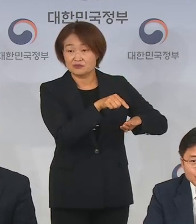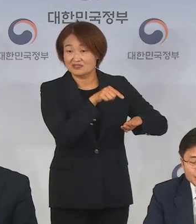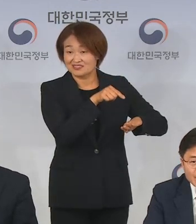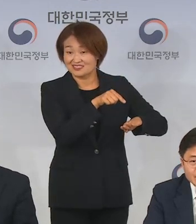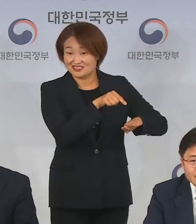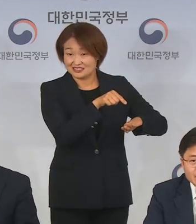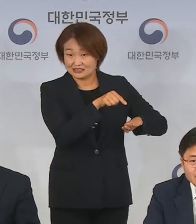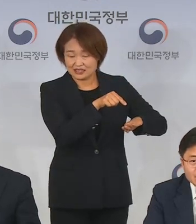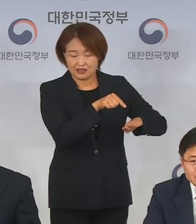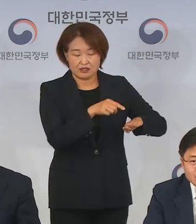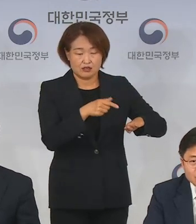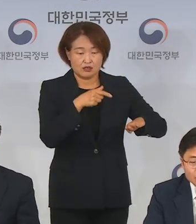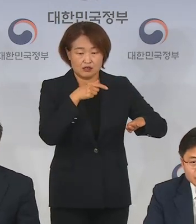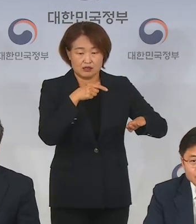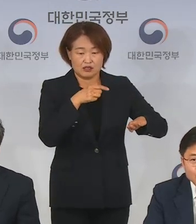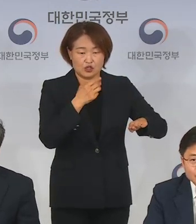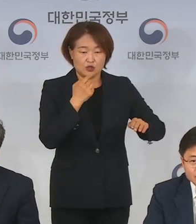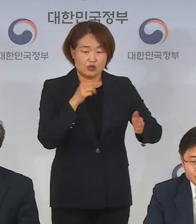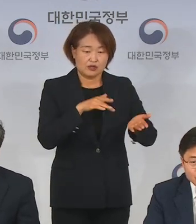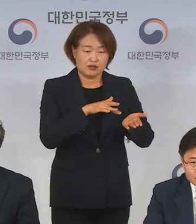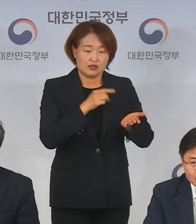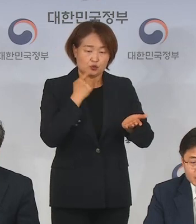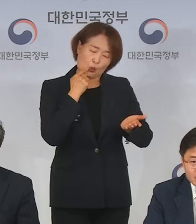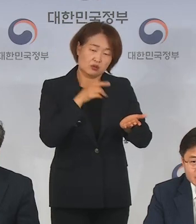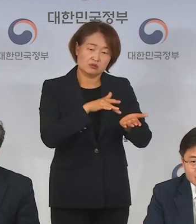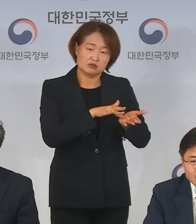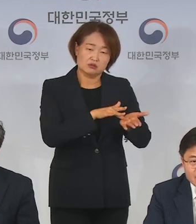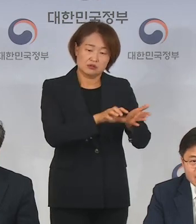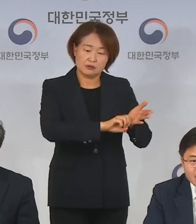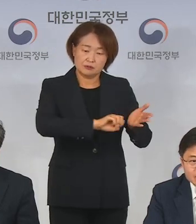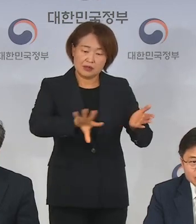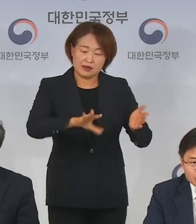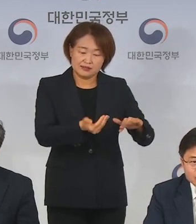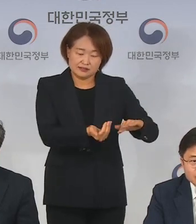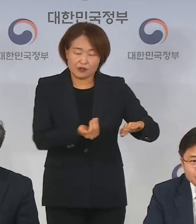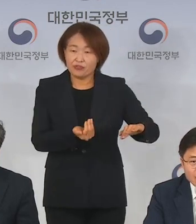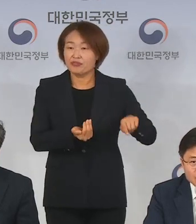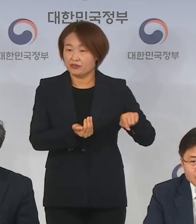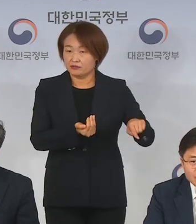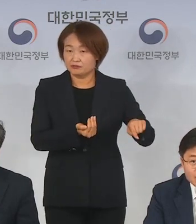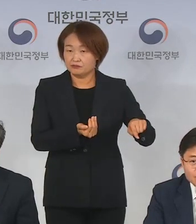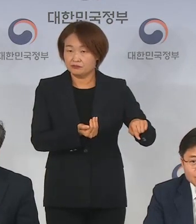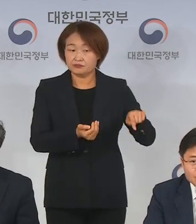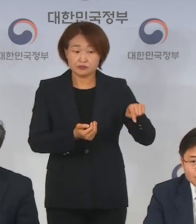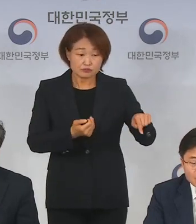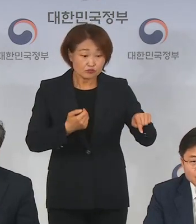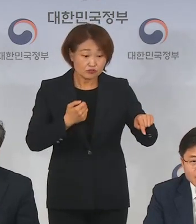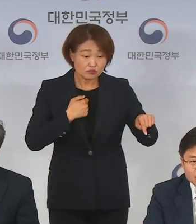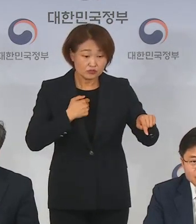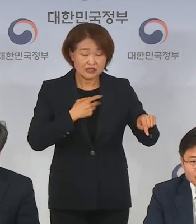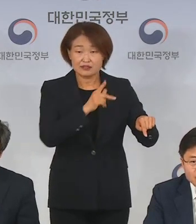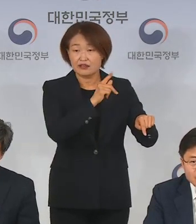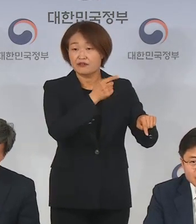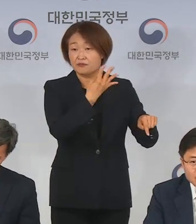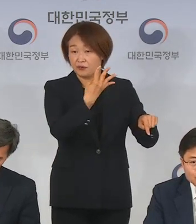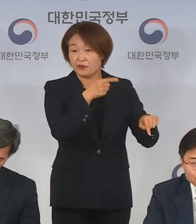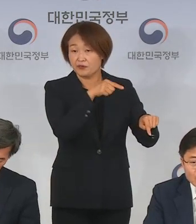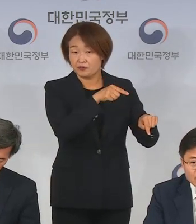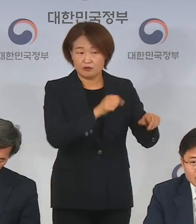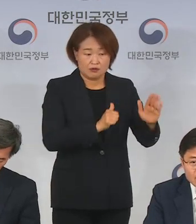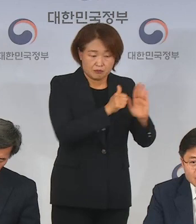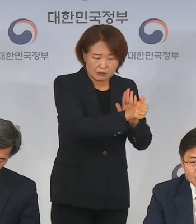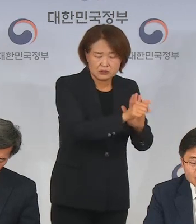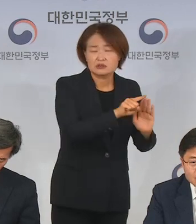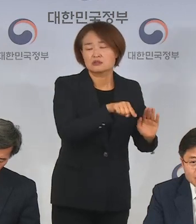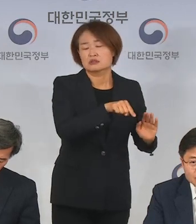방류 전 단계를 거치도록 지금 절차화되어 있기 때문에 저희들도 당연히 K4를 방문하는 것은